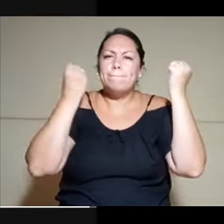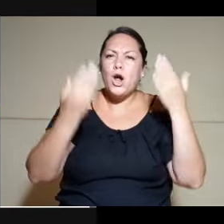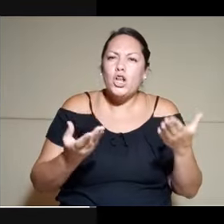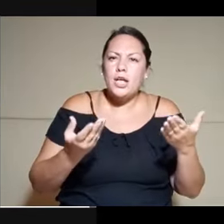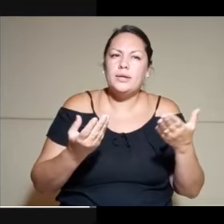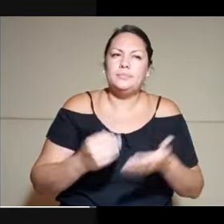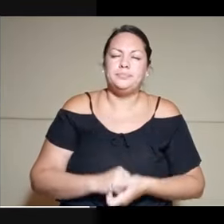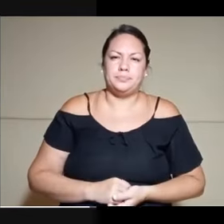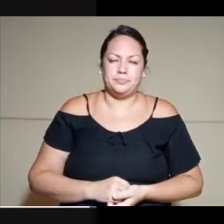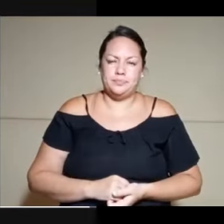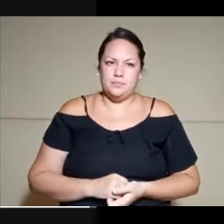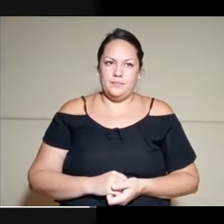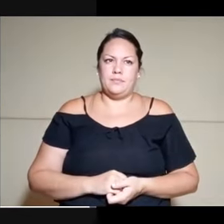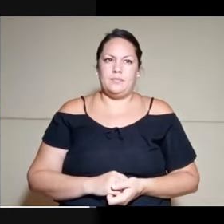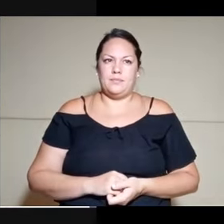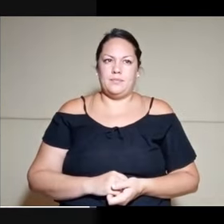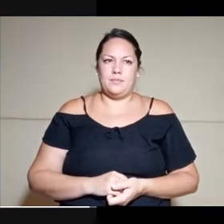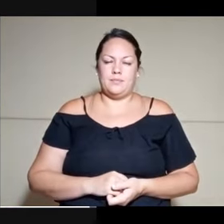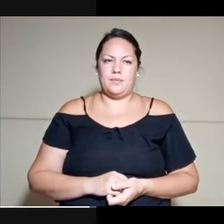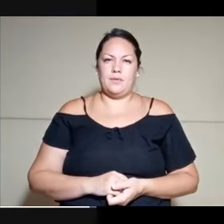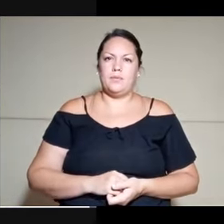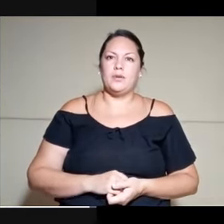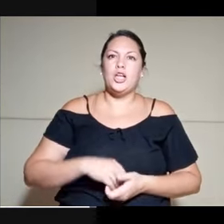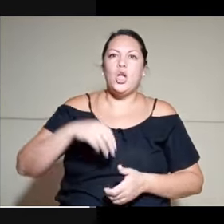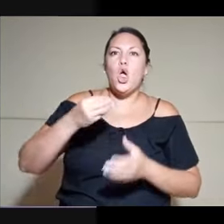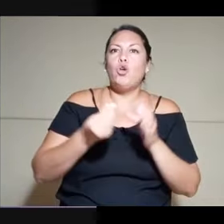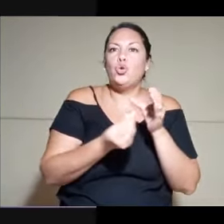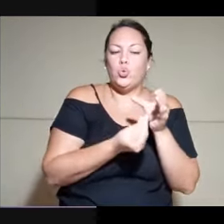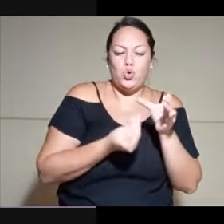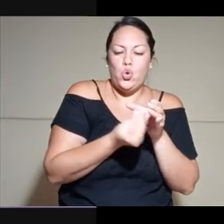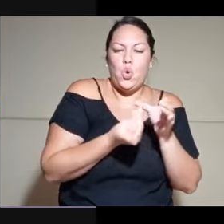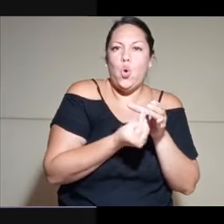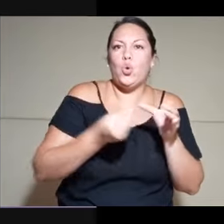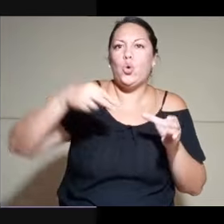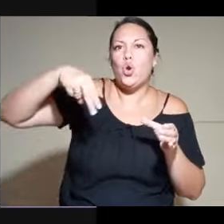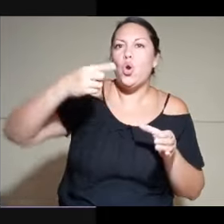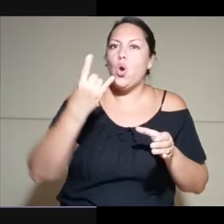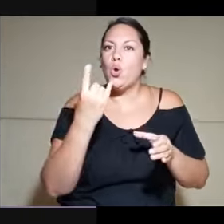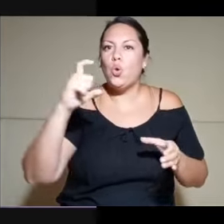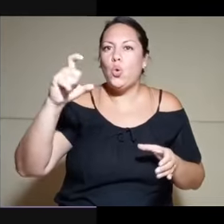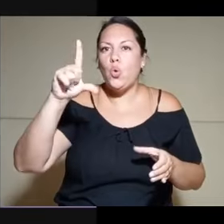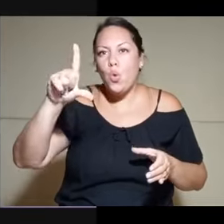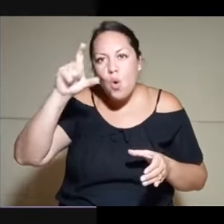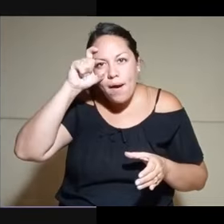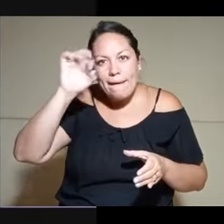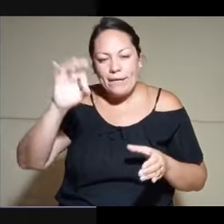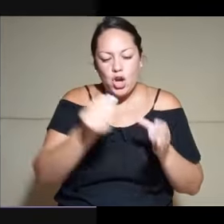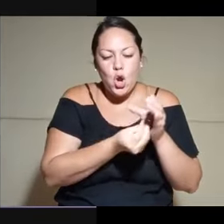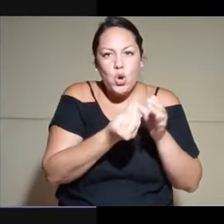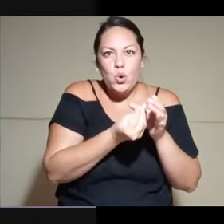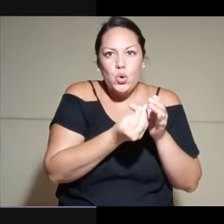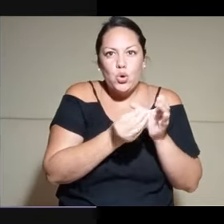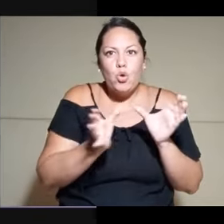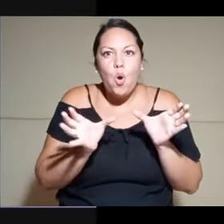asociando. Fíjense por qué es importante el tronco encefálico, porque el tronco encefálico aparece en el tronco, tenemos los núcleos, acuérdense qué es lo que